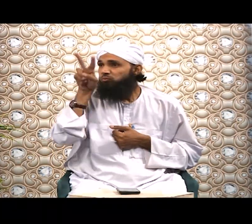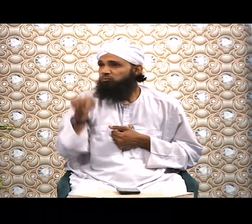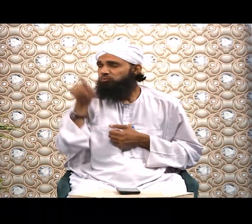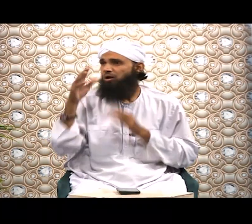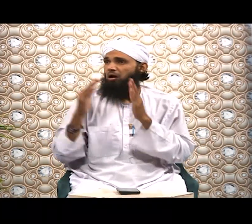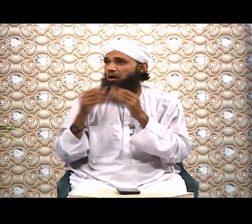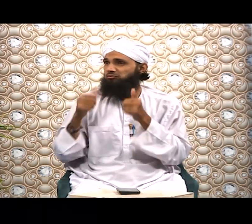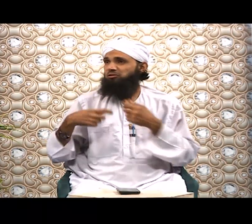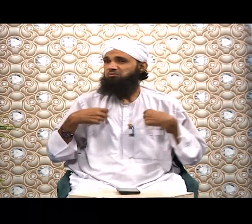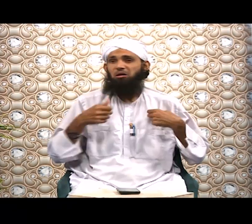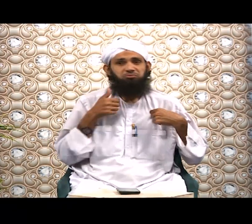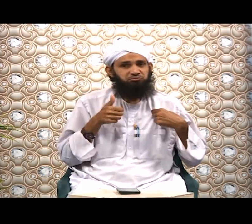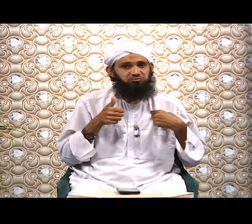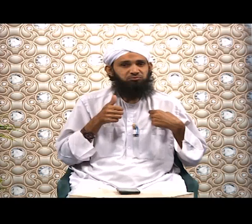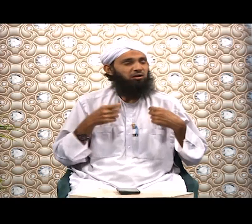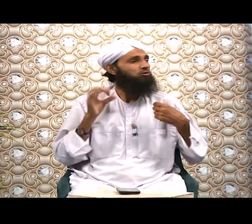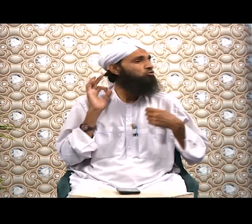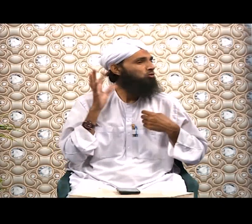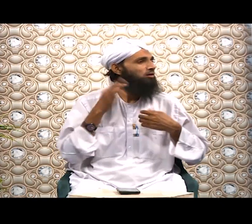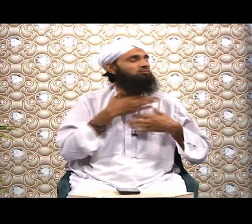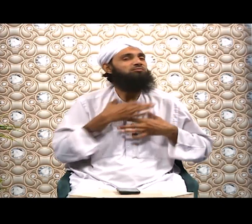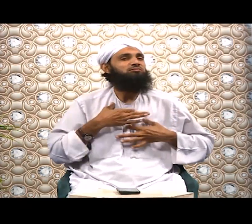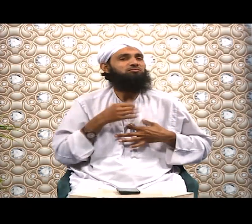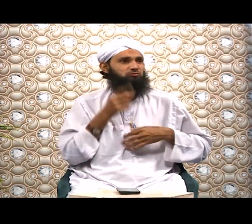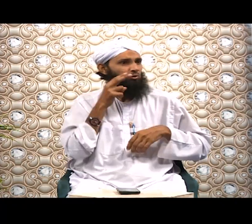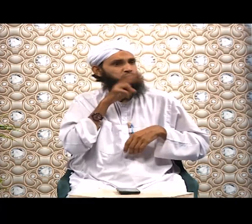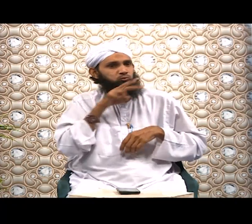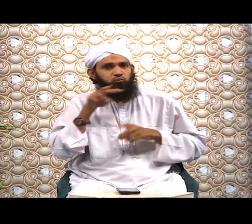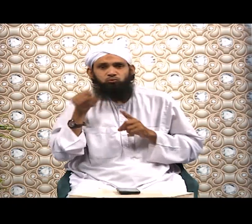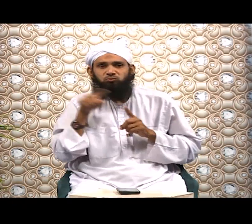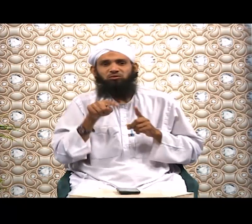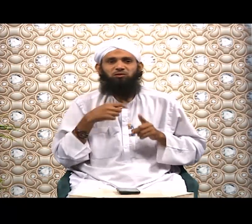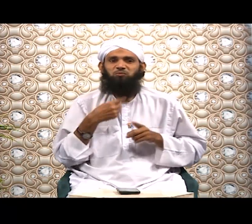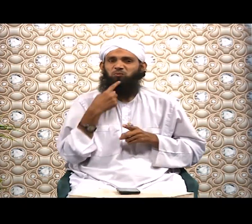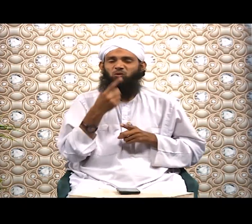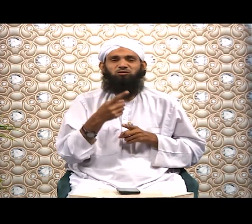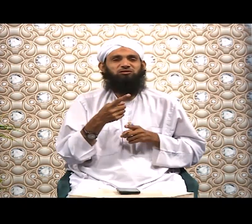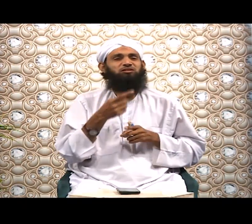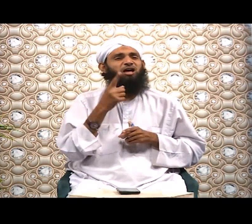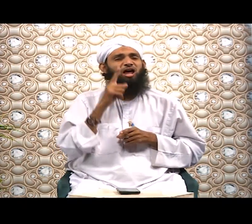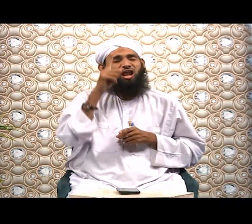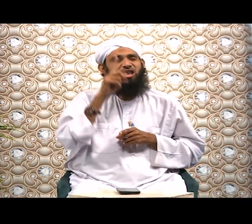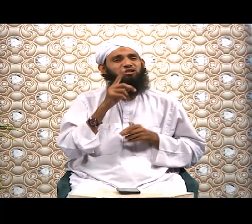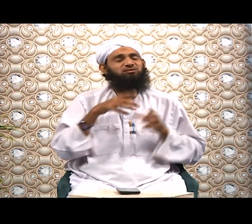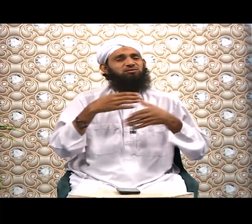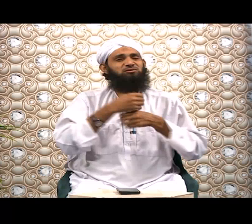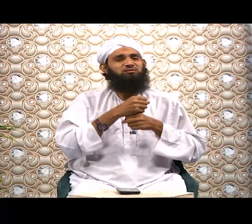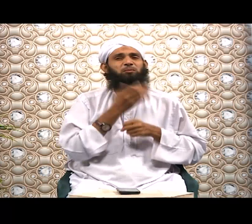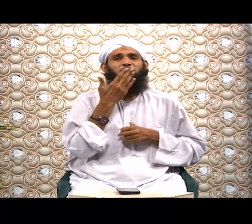قیمتی کپڑے اور بیش قیمت زیورات دیکھیں تو ناشکری پر اتر آتی ہیں اور معاذ اللہ پاک پر اعتراض کرتے ہوئے